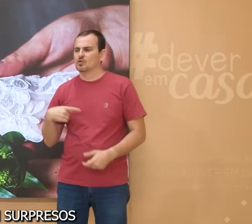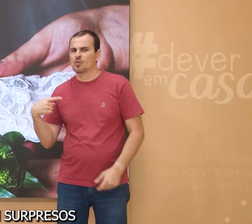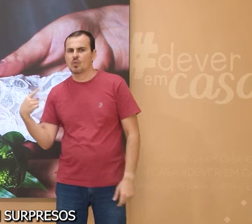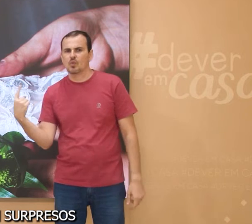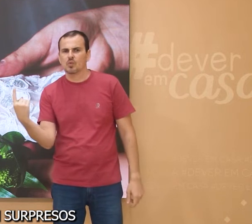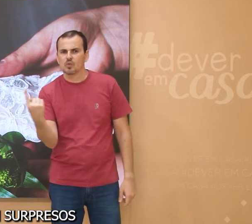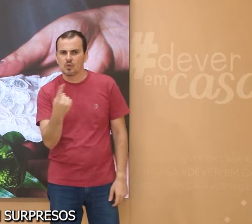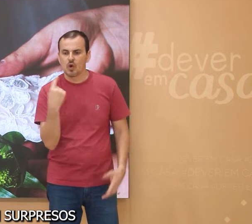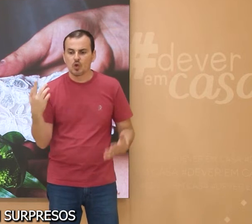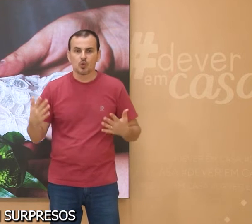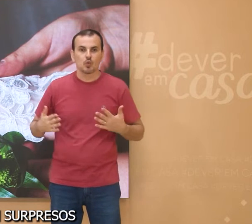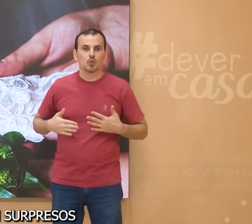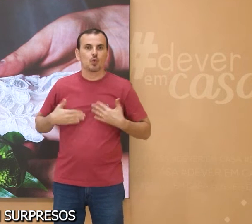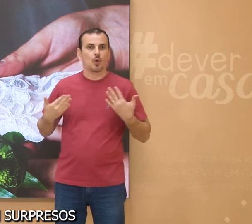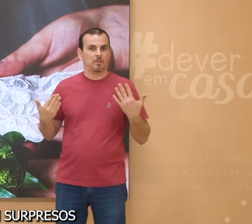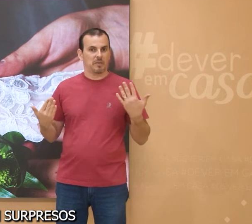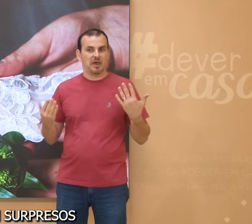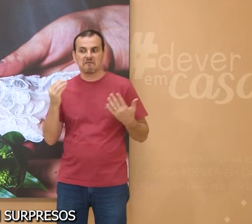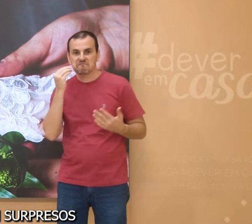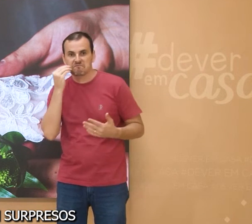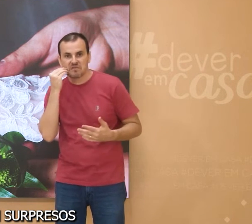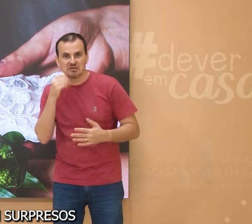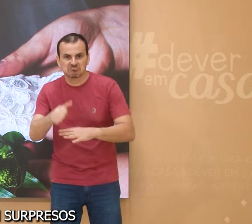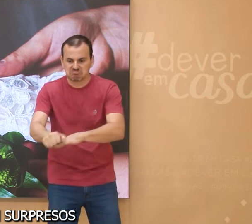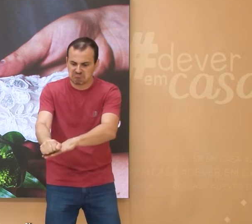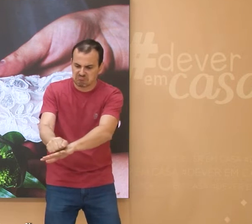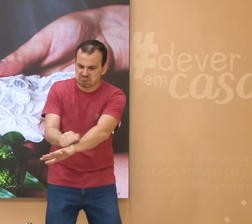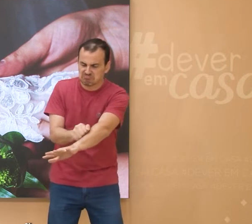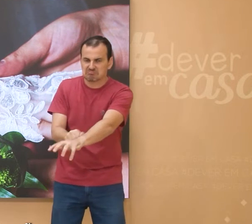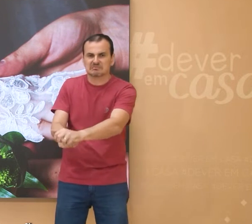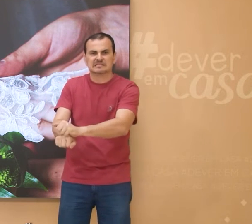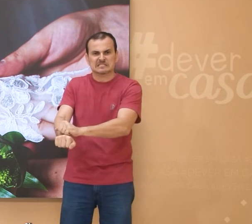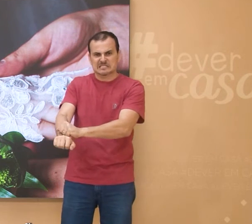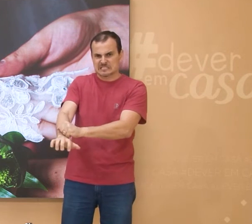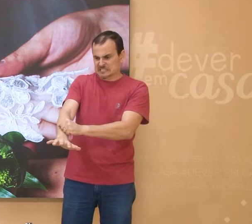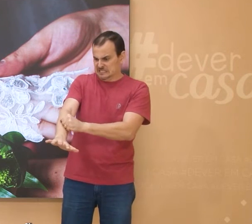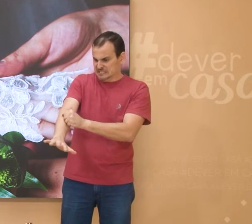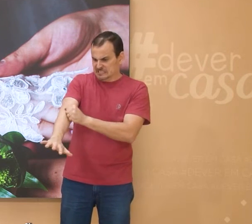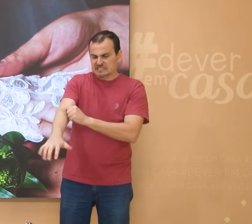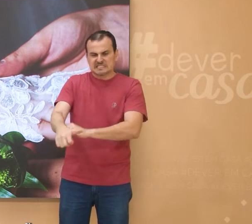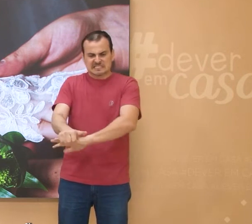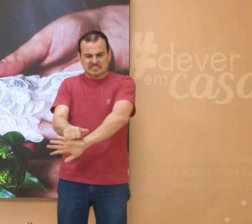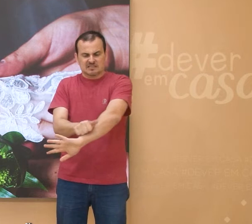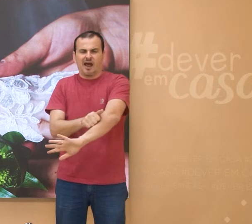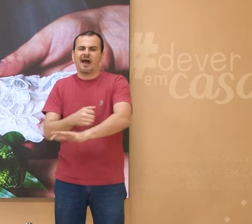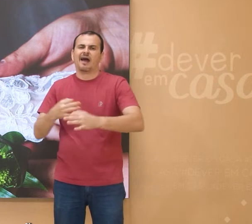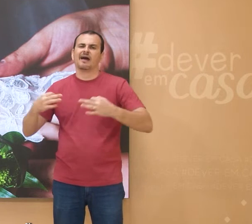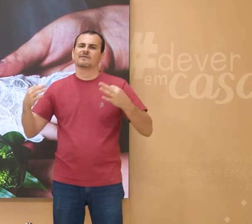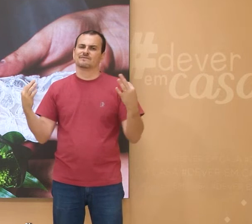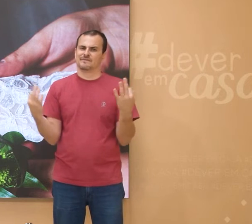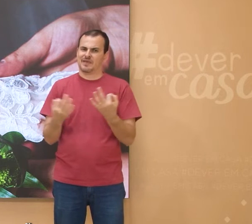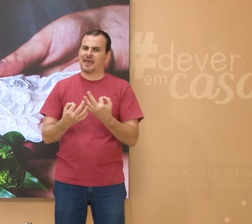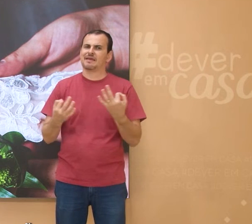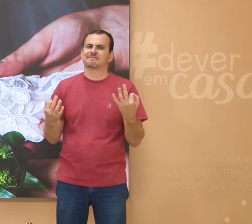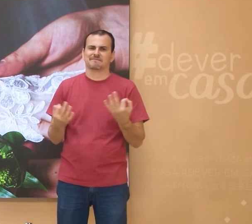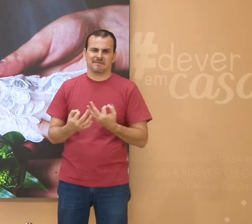Todos ficaram surpresos quando viram a luva entrar perfeitamente na mão da Cinderela.